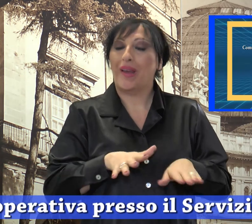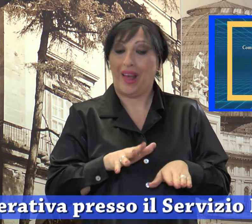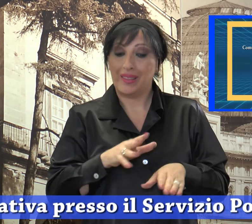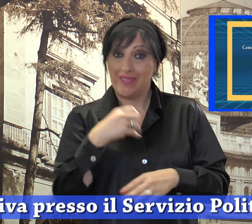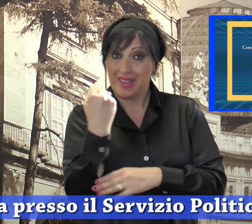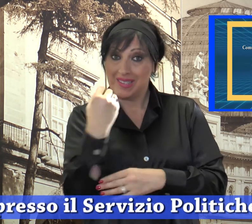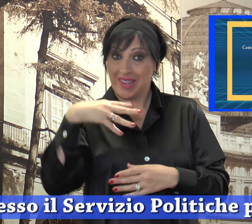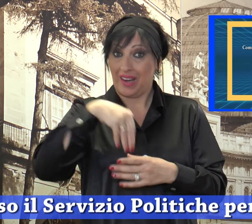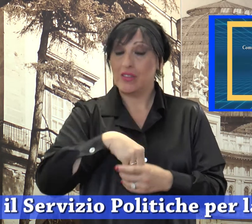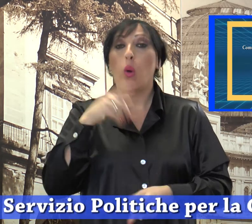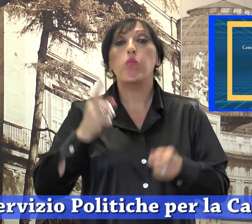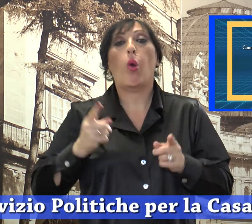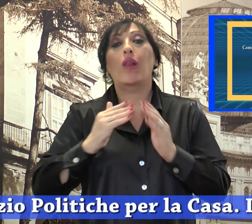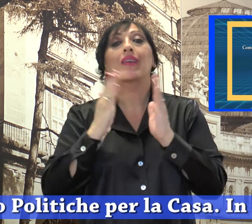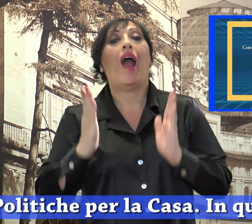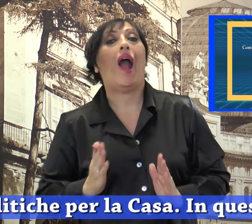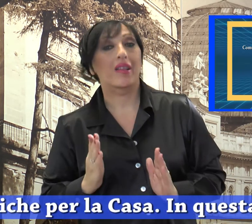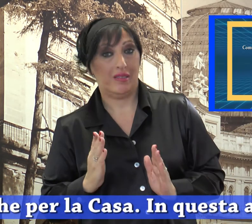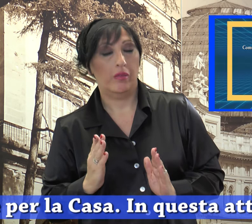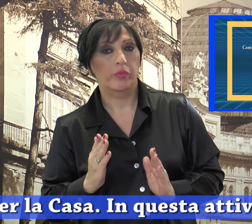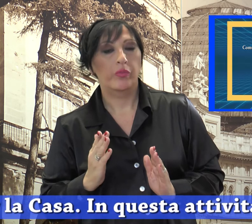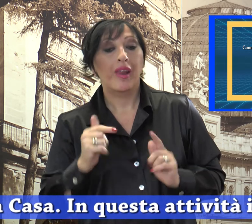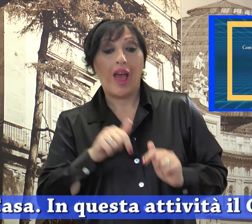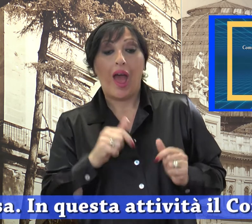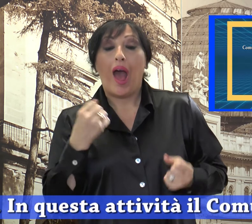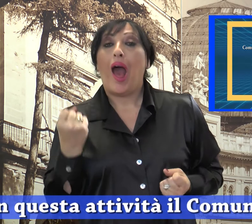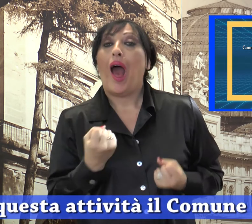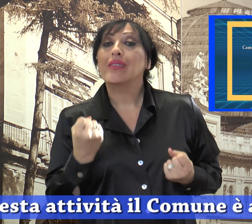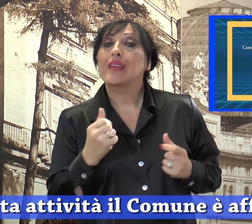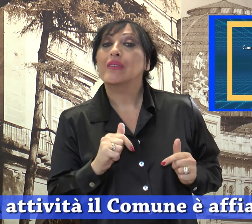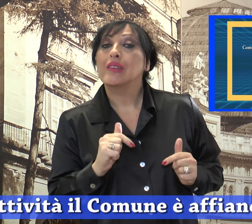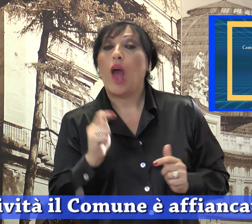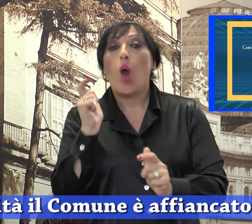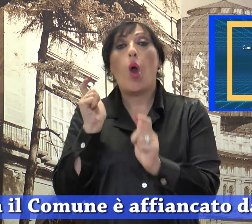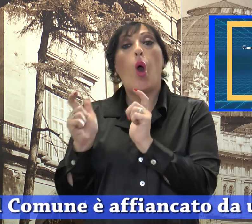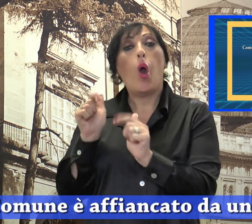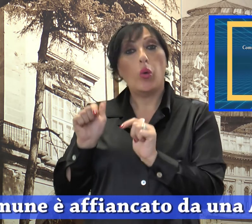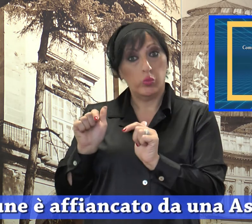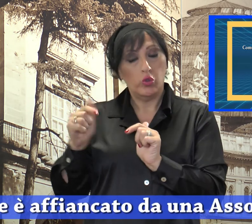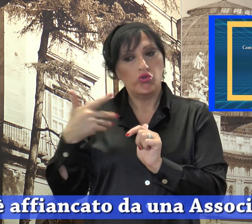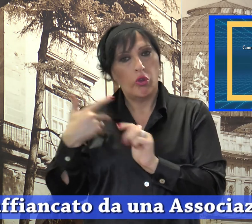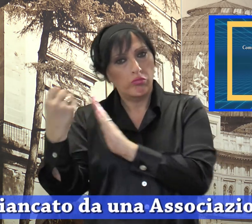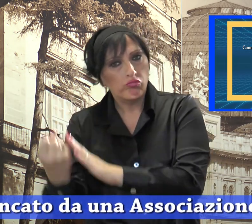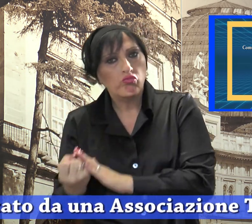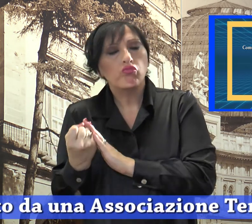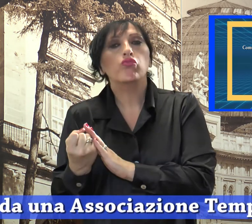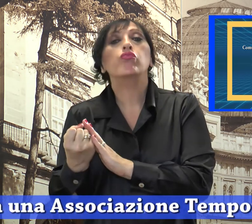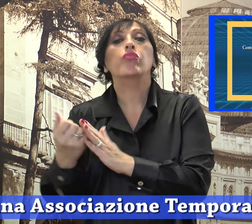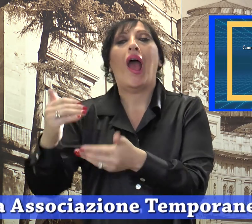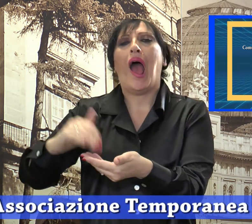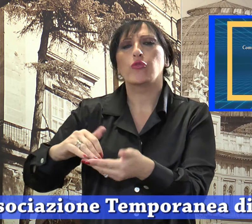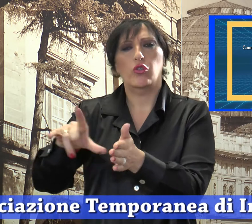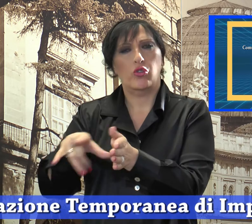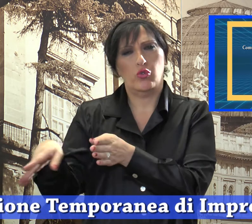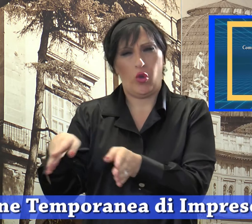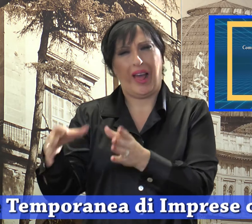Servizio Politiche per la Casa. In questa attività il Comune è affiancato da un'associazione temporanea